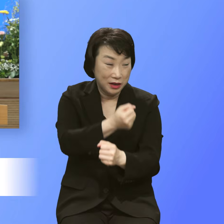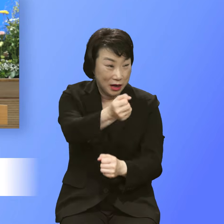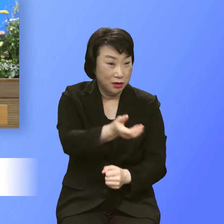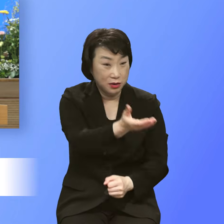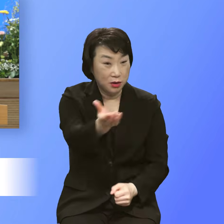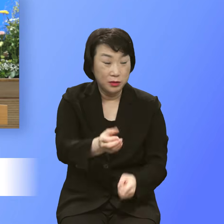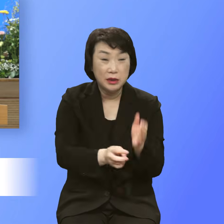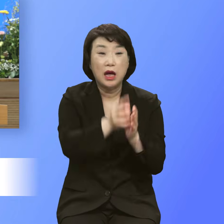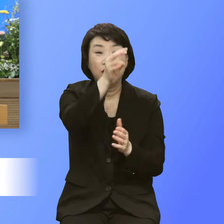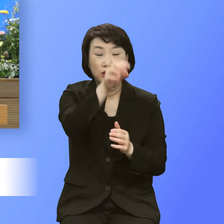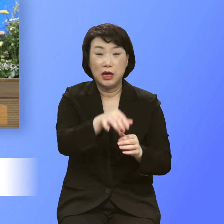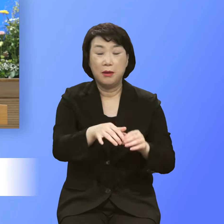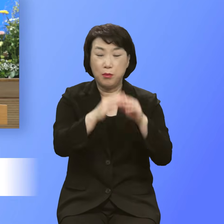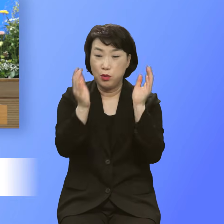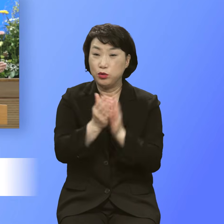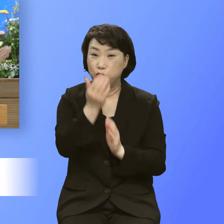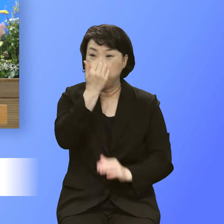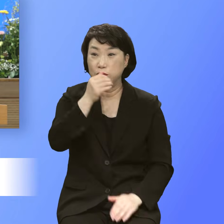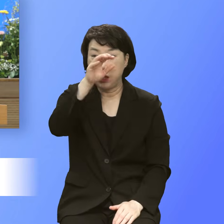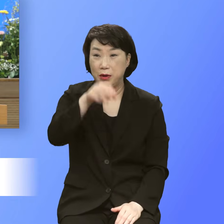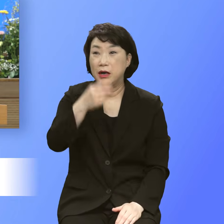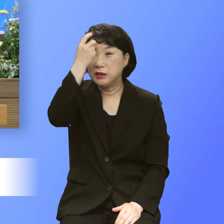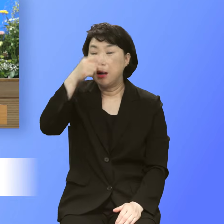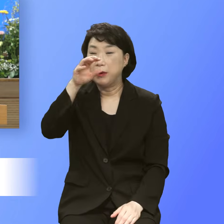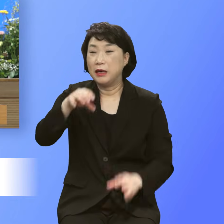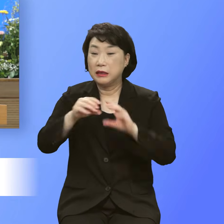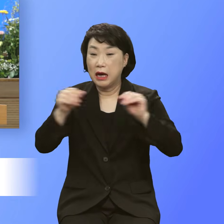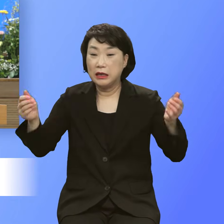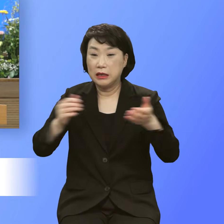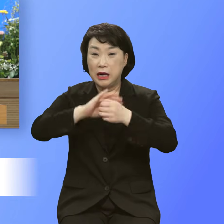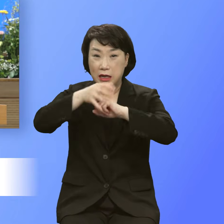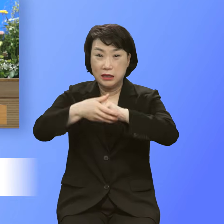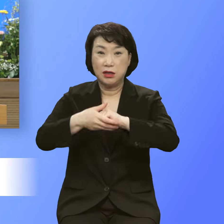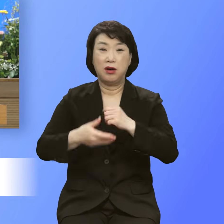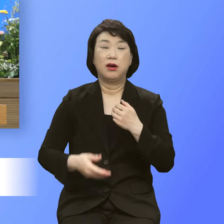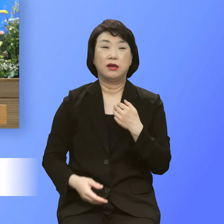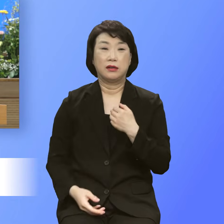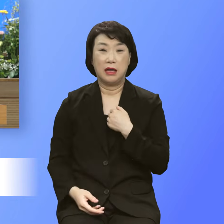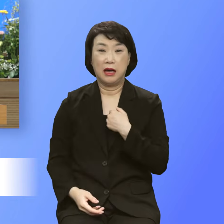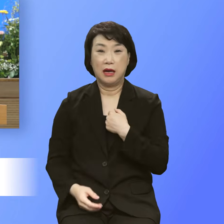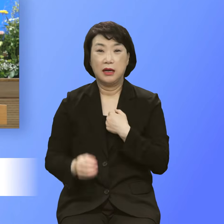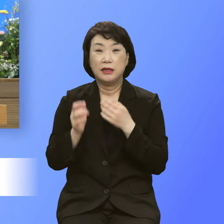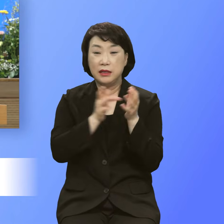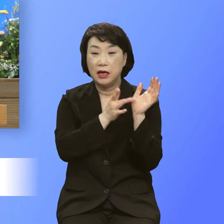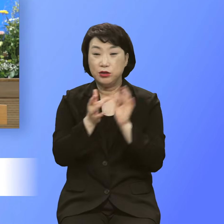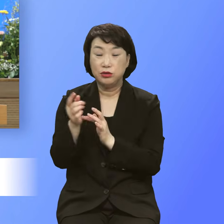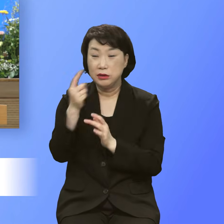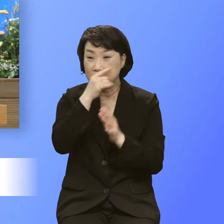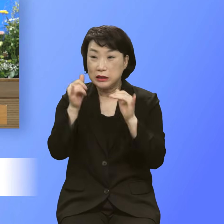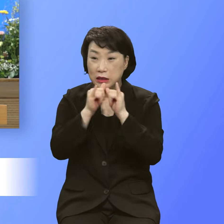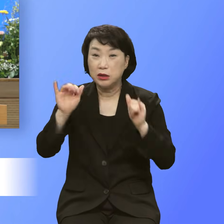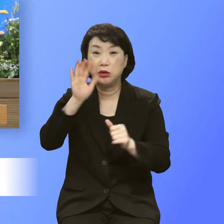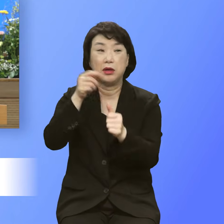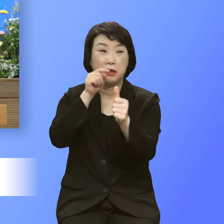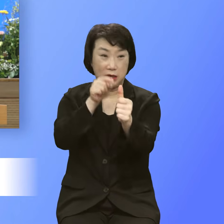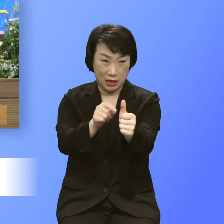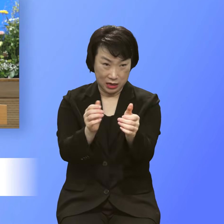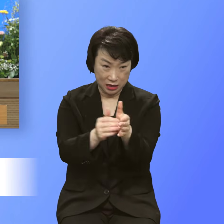받고 예루살렘과 온 유대와 사마리아와 땅끝까지 이르러 내 증인이